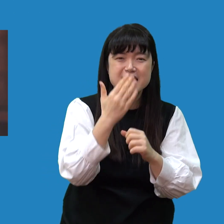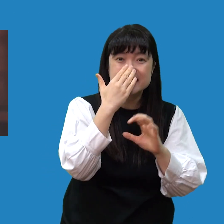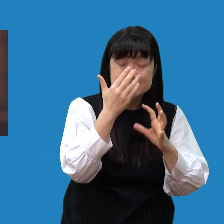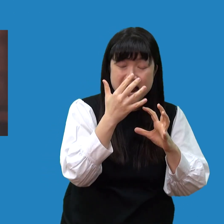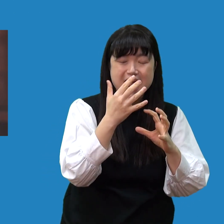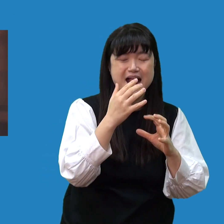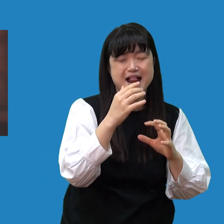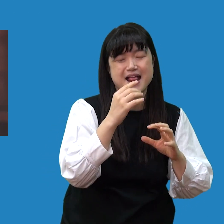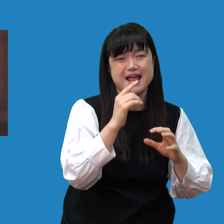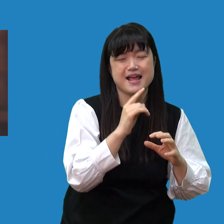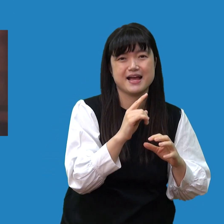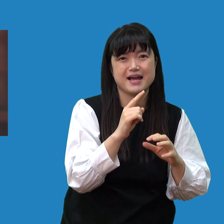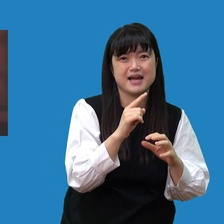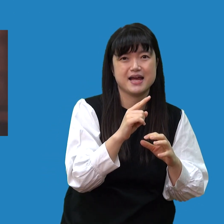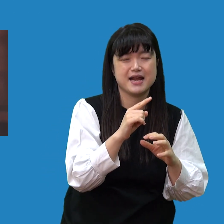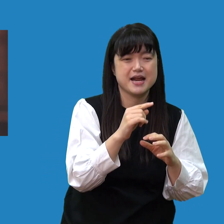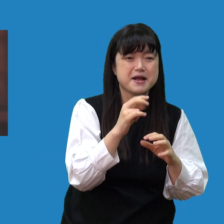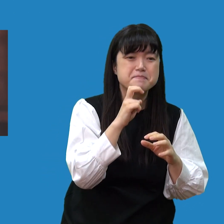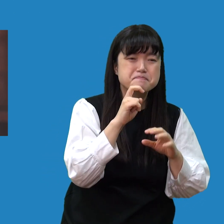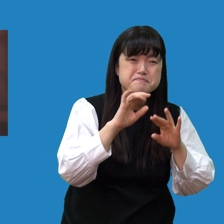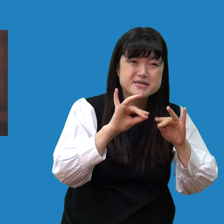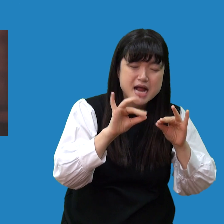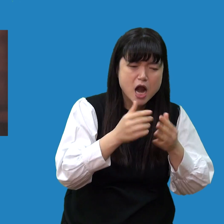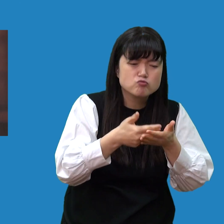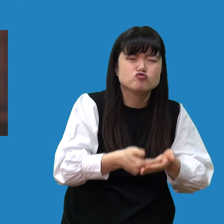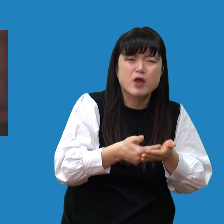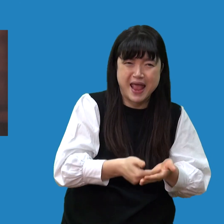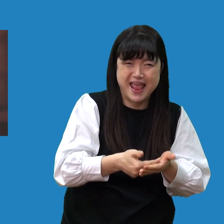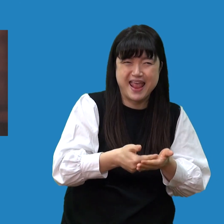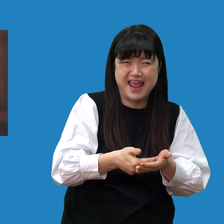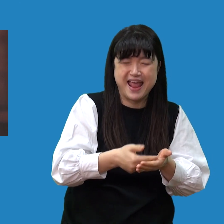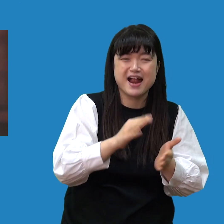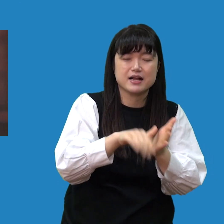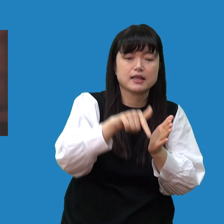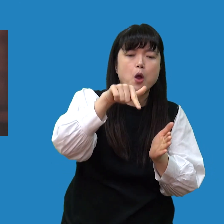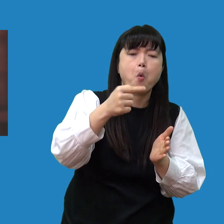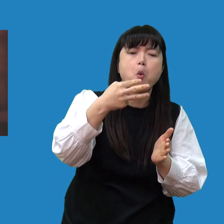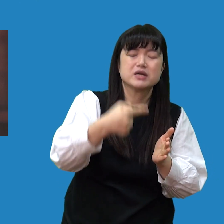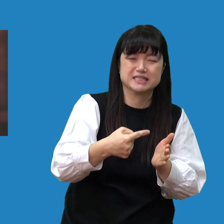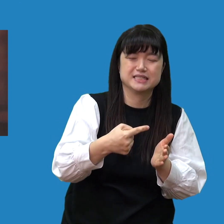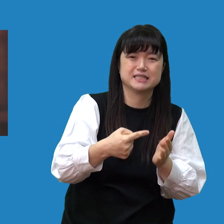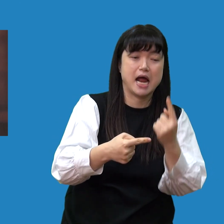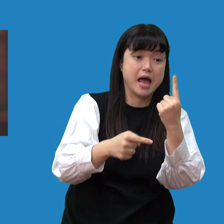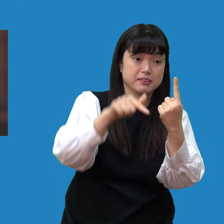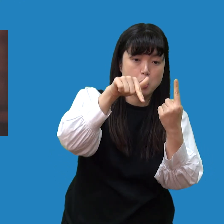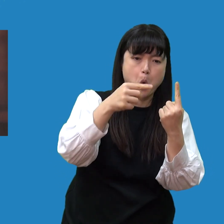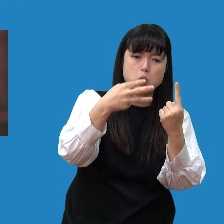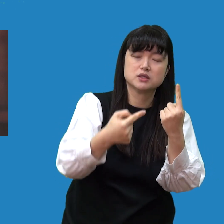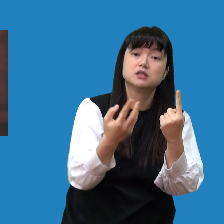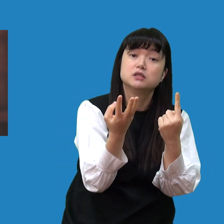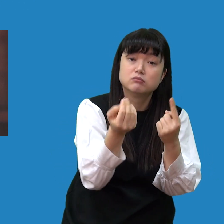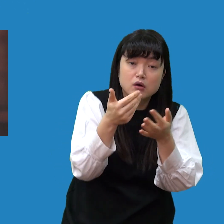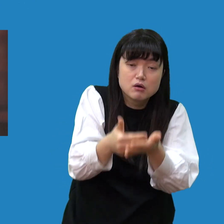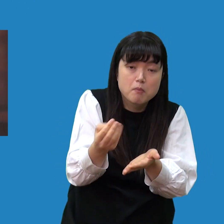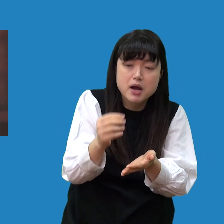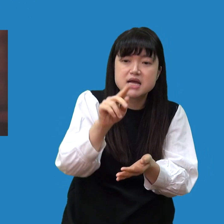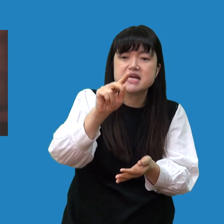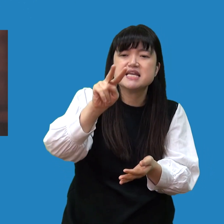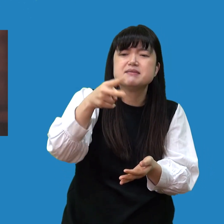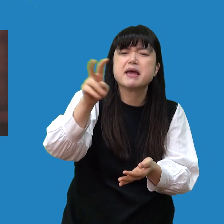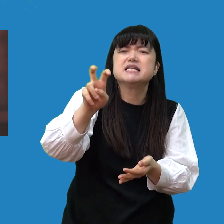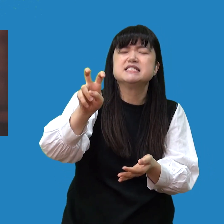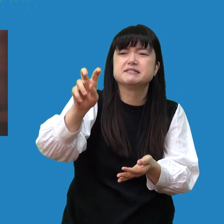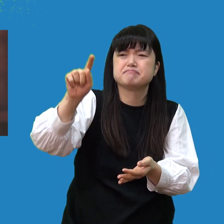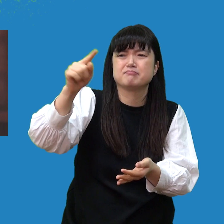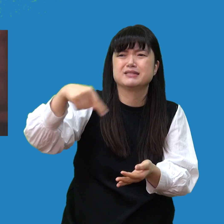히브리 사람들이 밀가루의 무게를 잴 때 한 고루가 220리터예요.